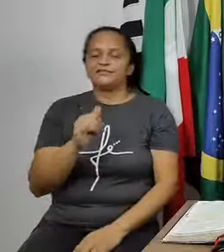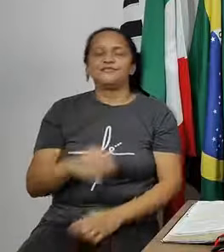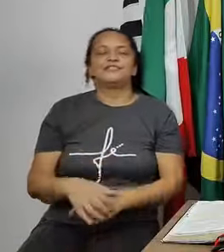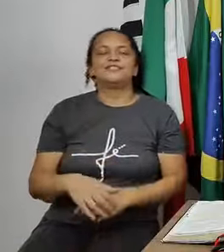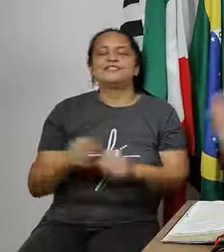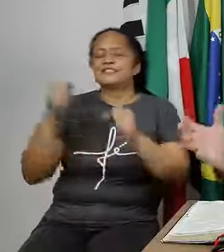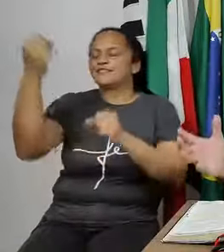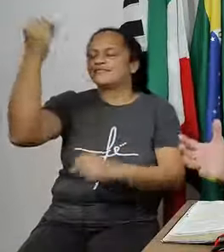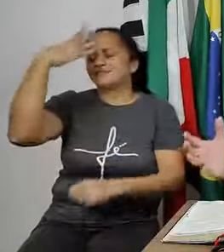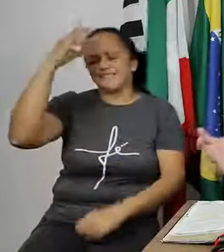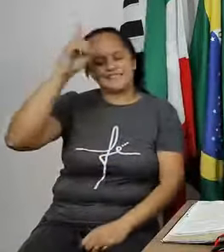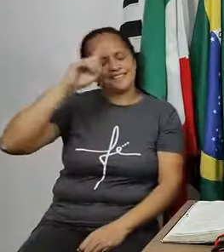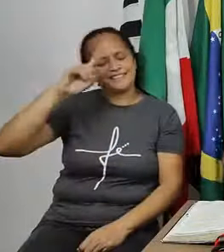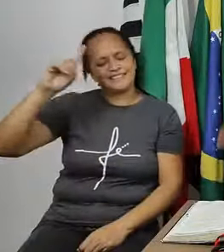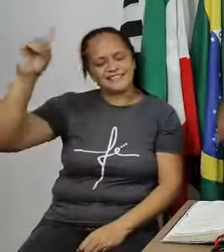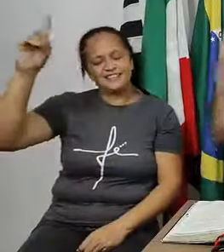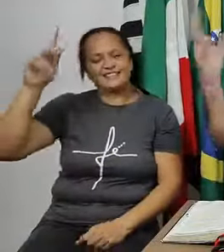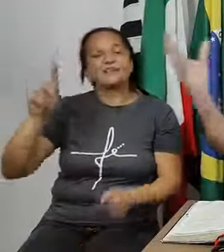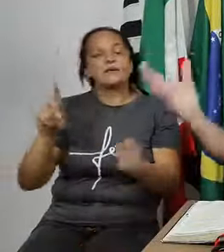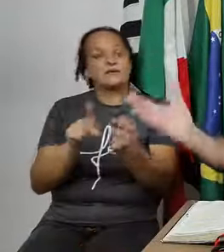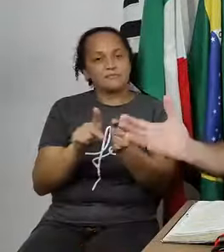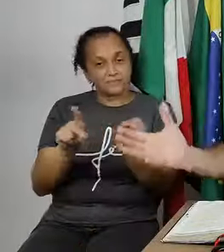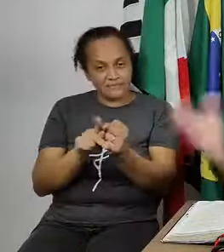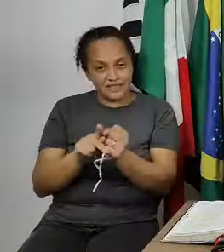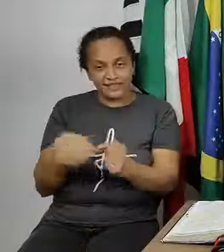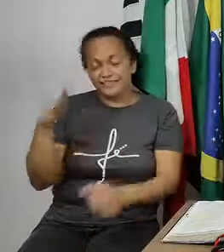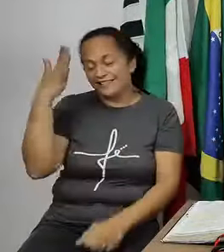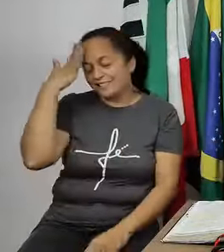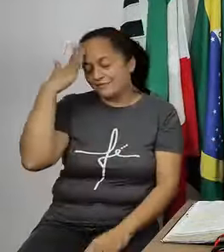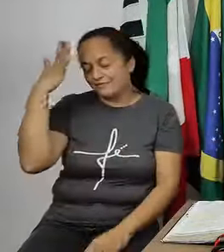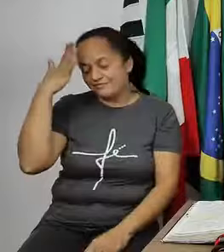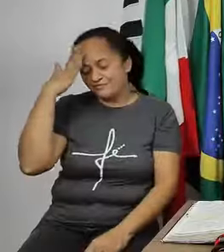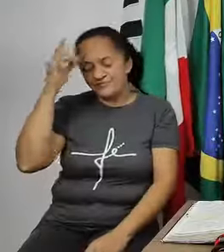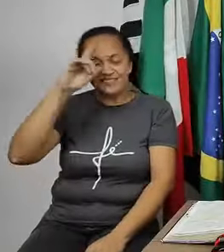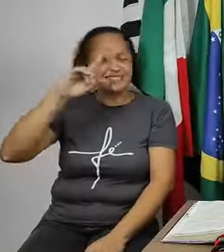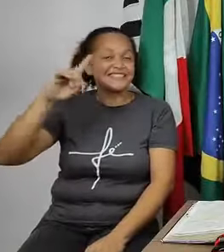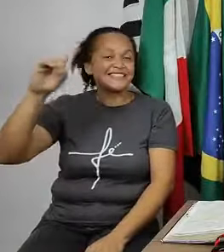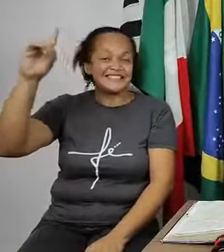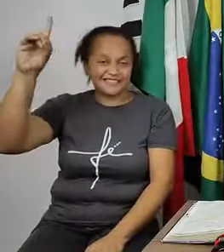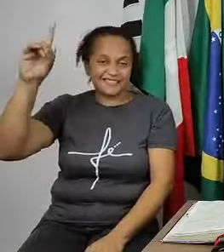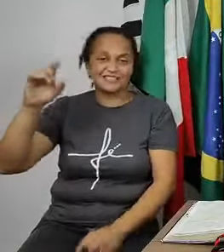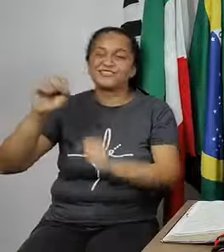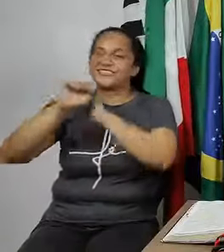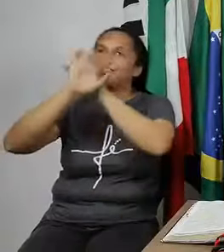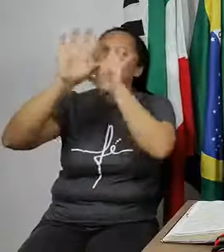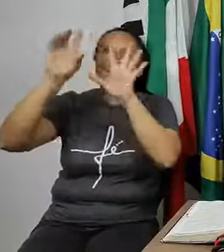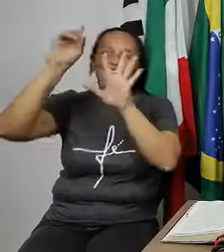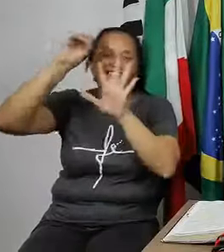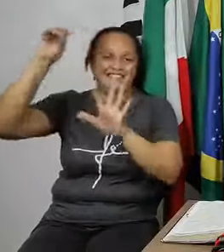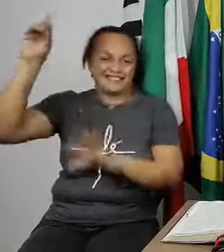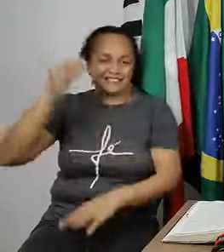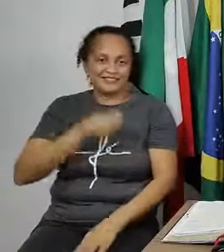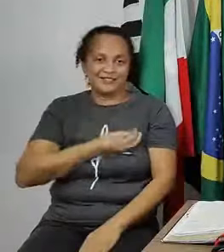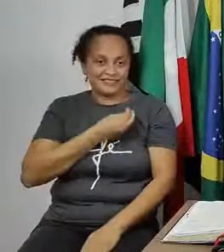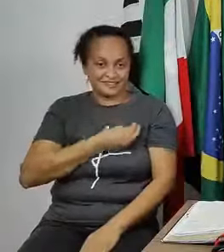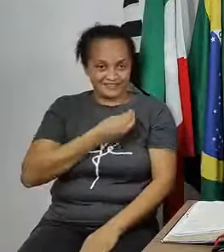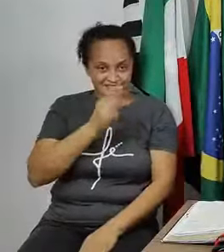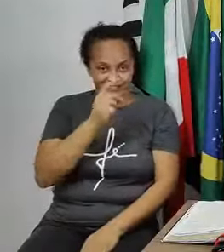de Deus. Como diz Pedro, a multiforme sabedoria de Deus. E glória a Deus pela vida de cada